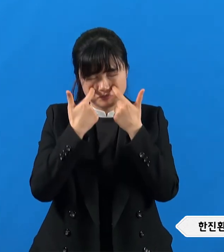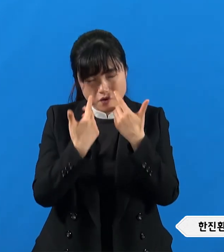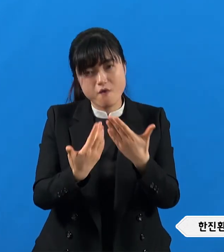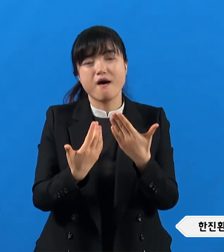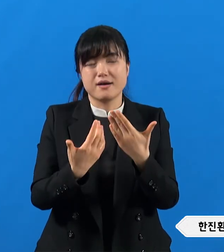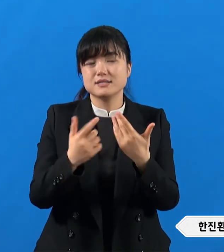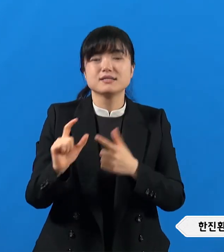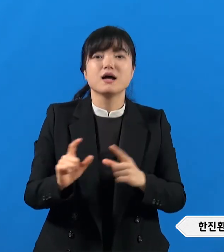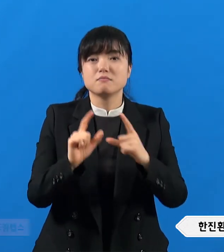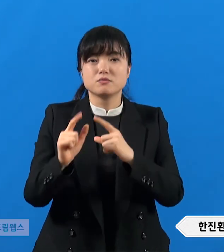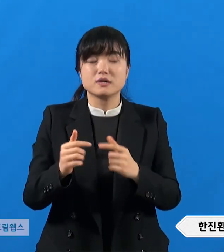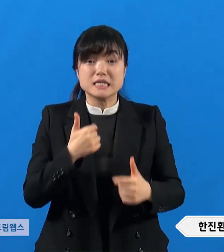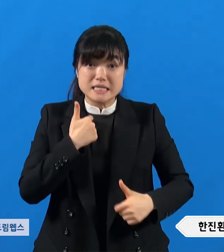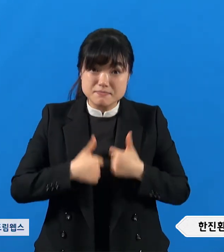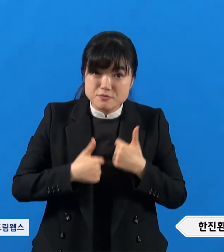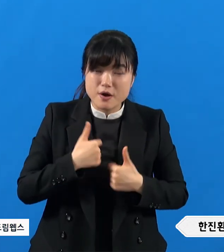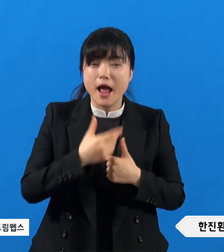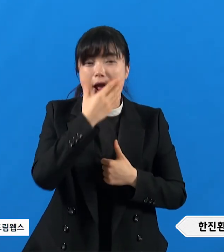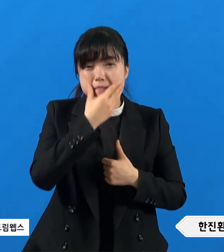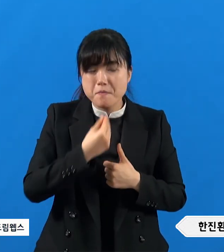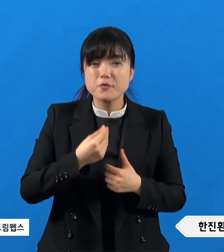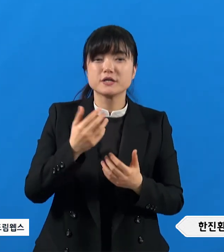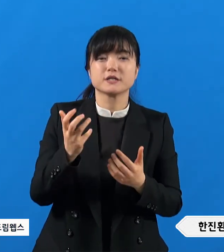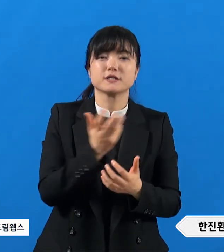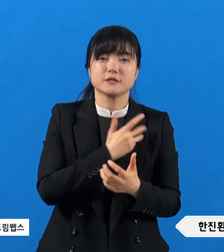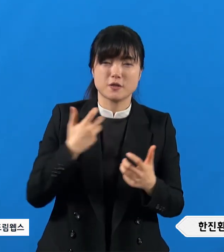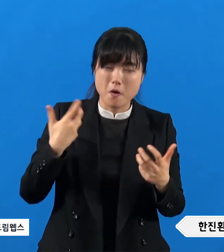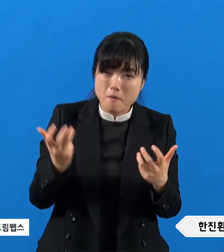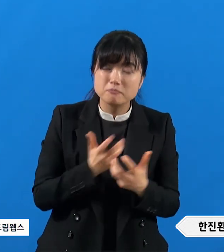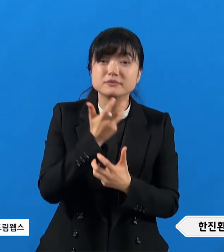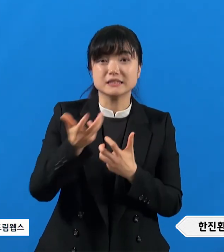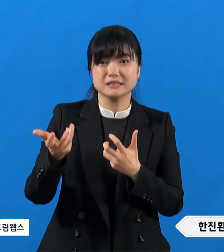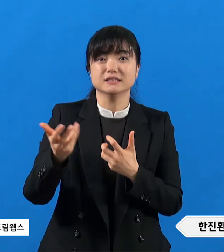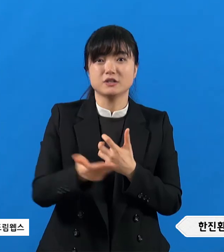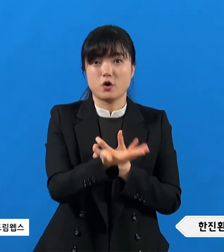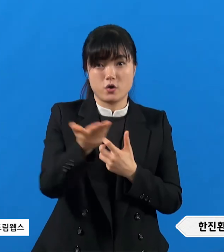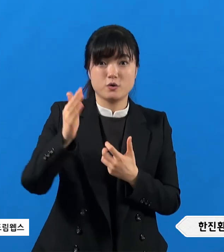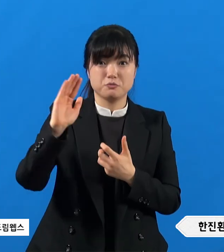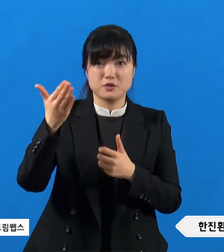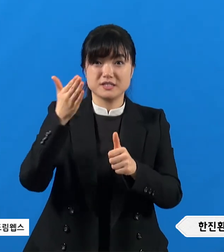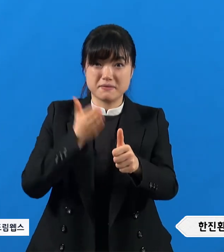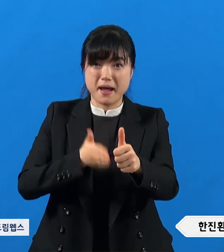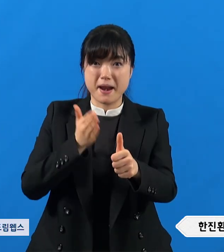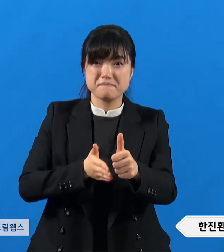기쁨과 행복이 넘치는 우리 모두가 될 수 있기를 바랍니다.